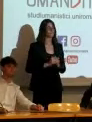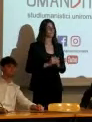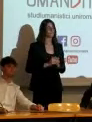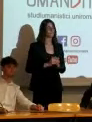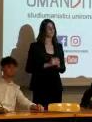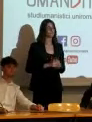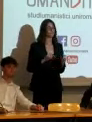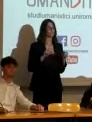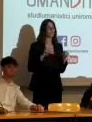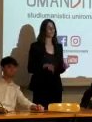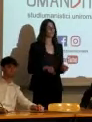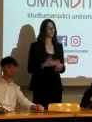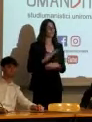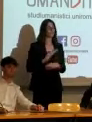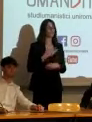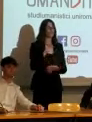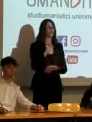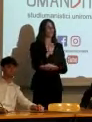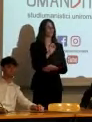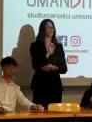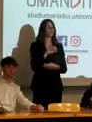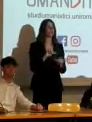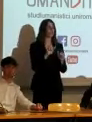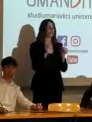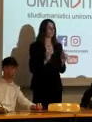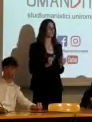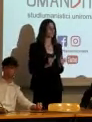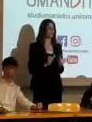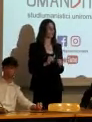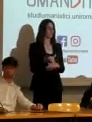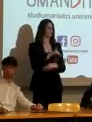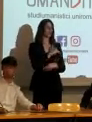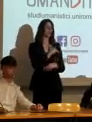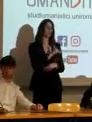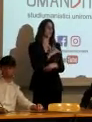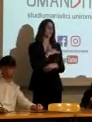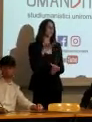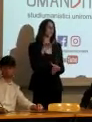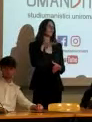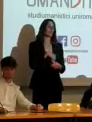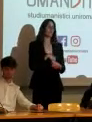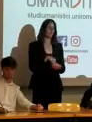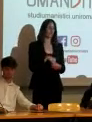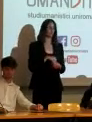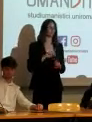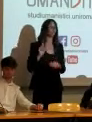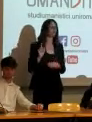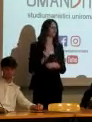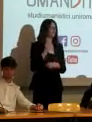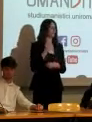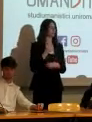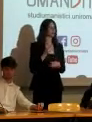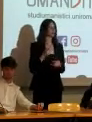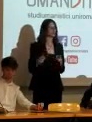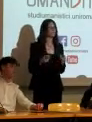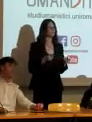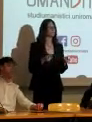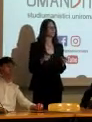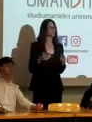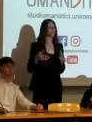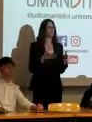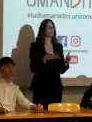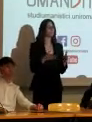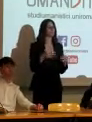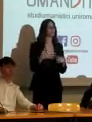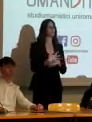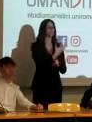formazione che fondamentalmente coinvolge gli studenti, soprattutto in fase di percorso magistrale